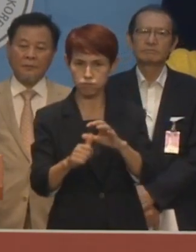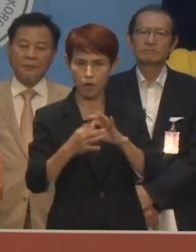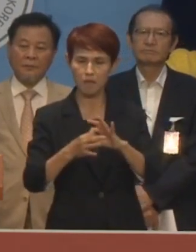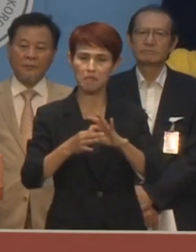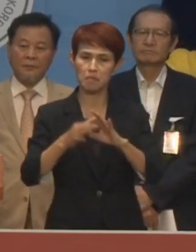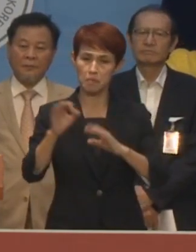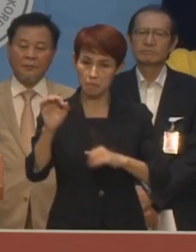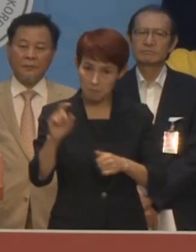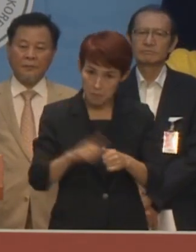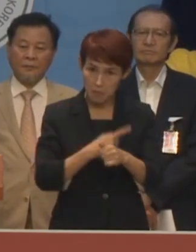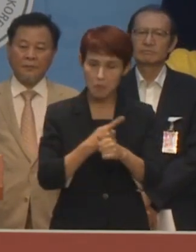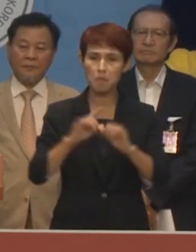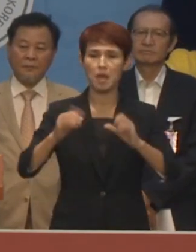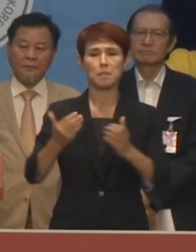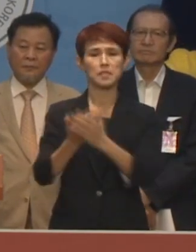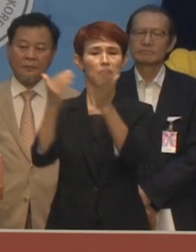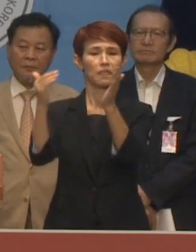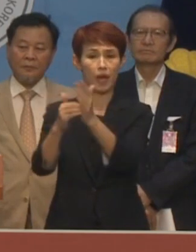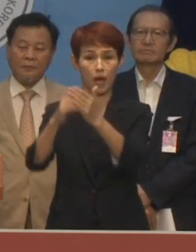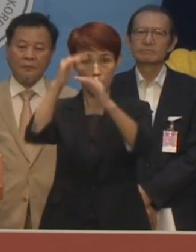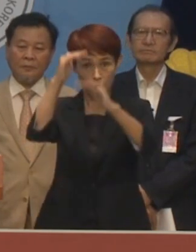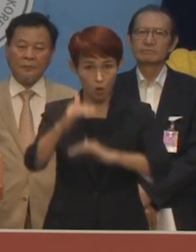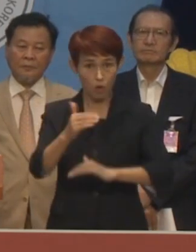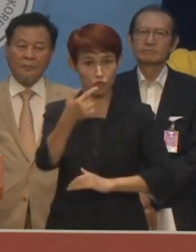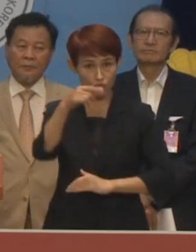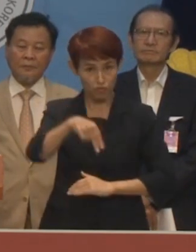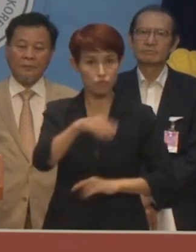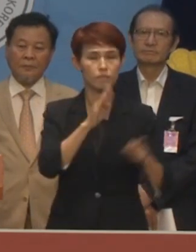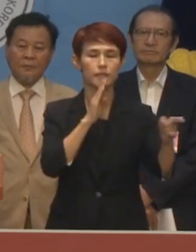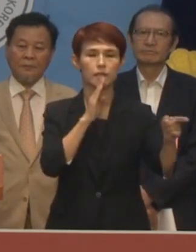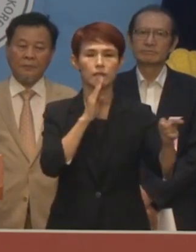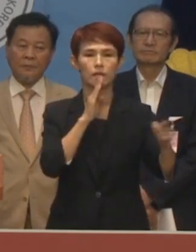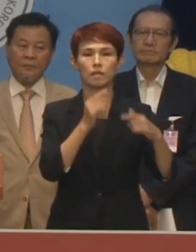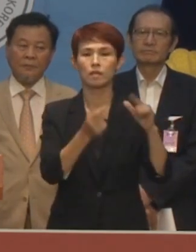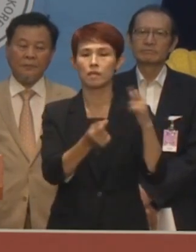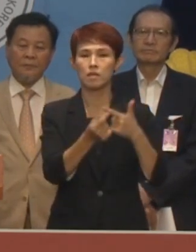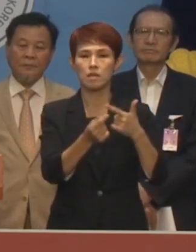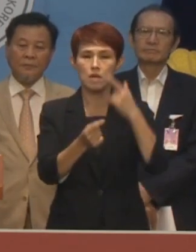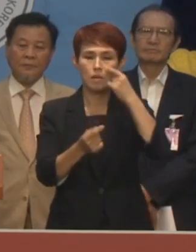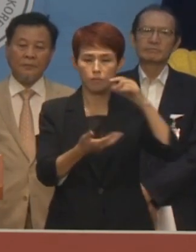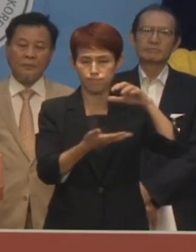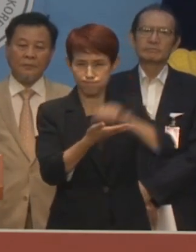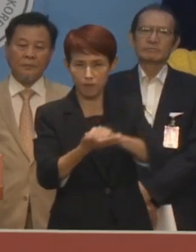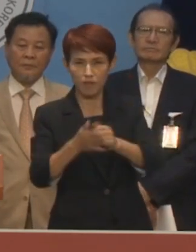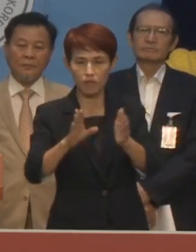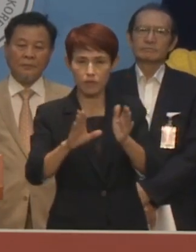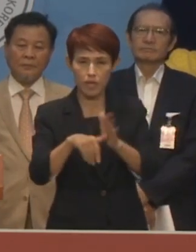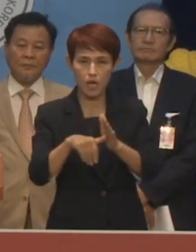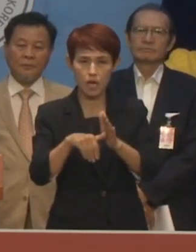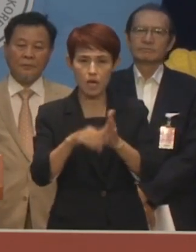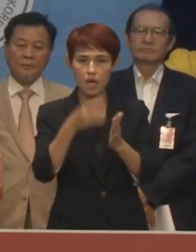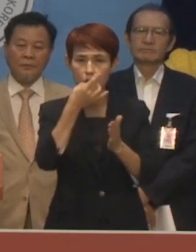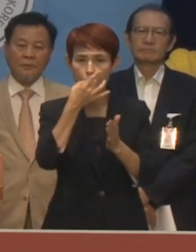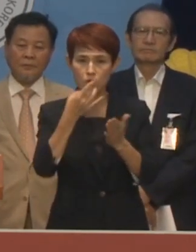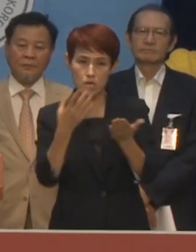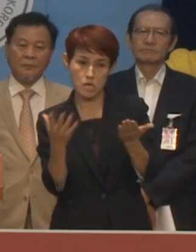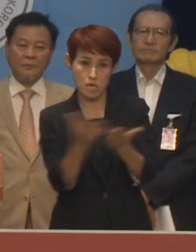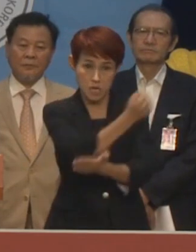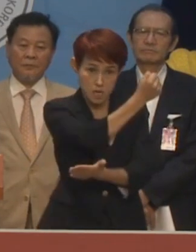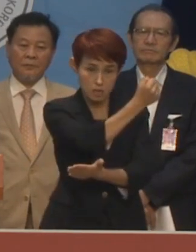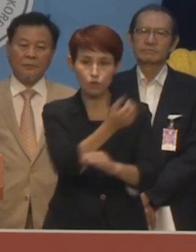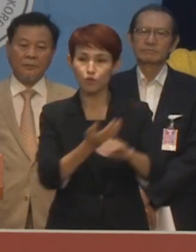은연중 주장하는 자나 단체는 뉴라이트입니다. 여섯째, 일제강점기 곡물수탈을 수출이라고 미화하는